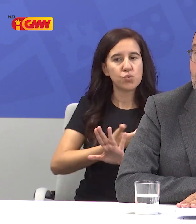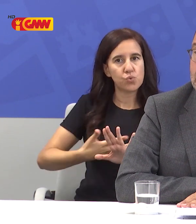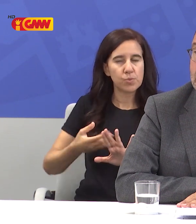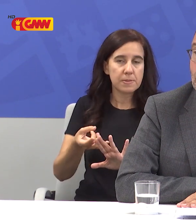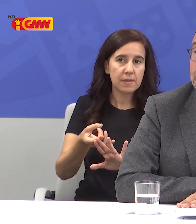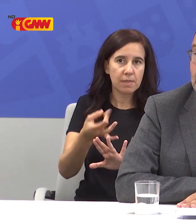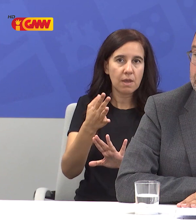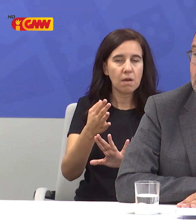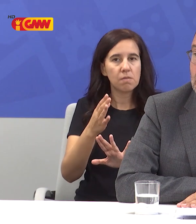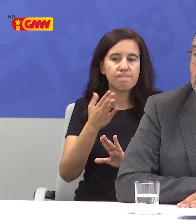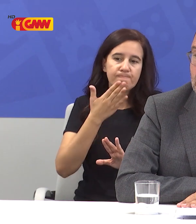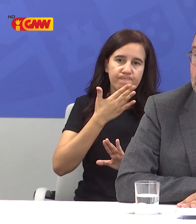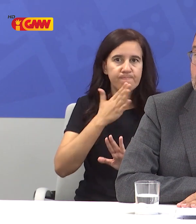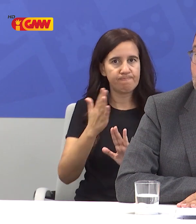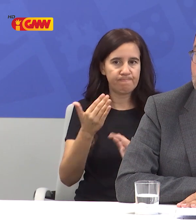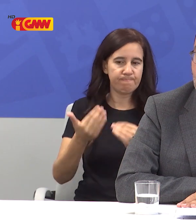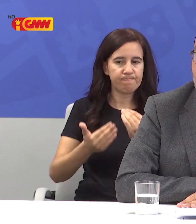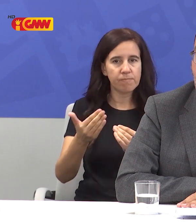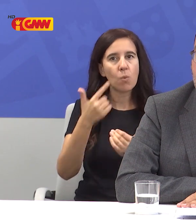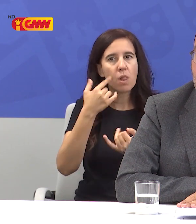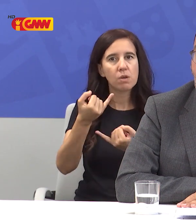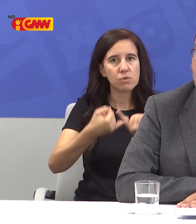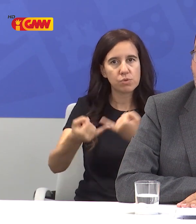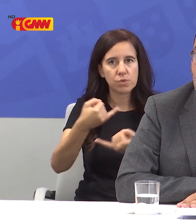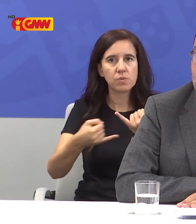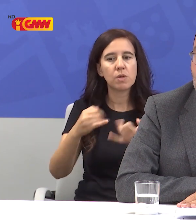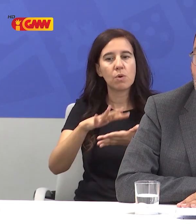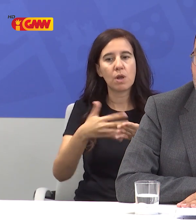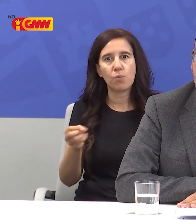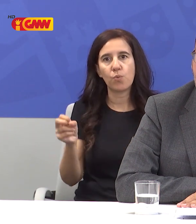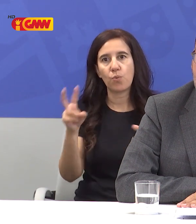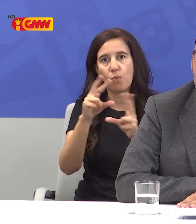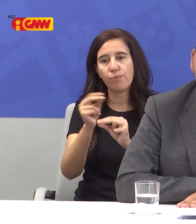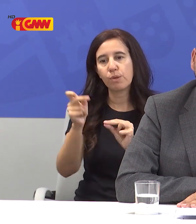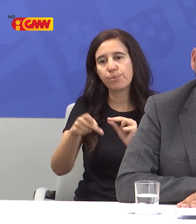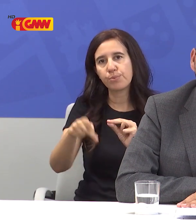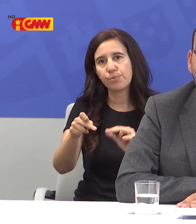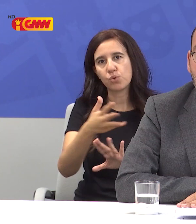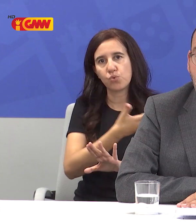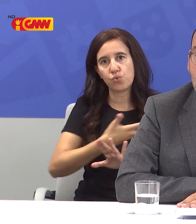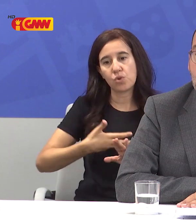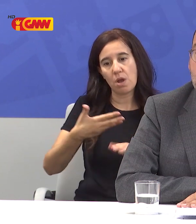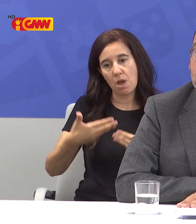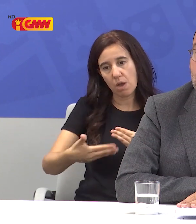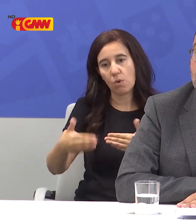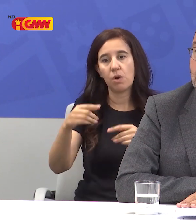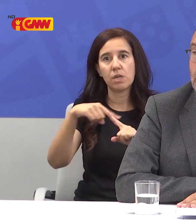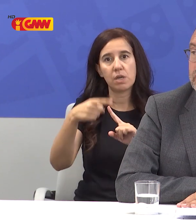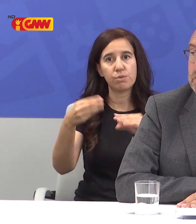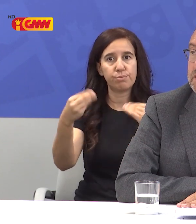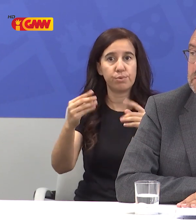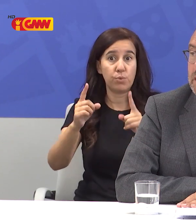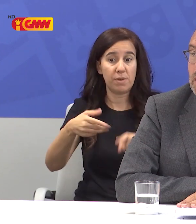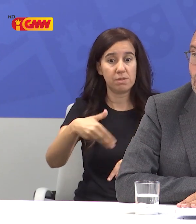enquanto ainda confortável, para substituições e novos horários que possam surgir entre agora e o arranque do ano letivo